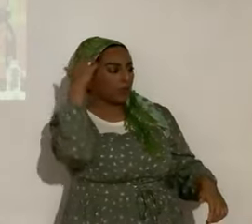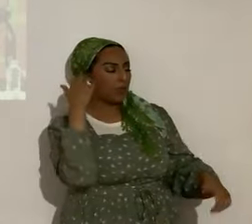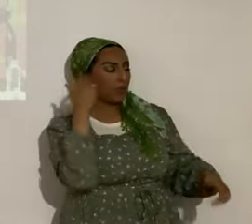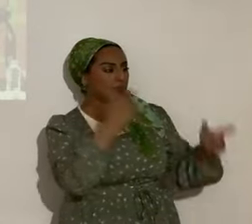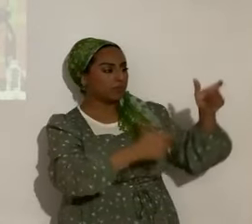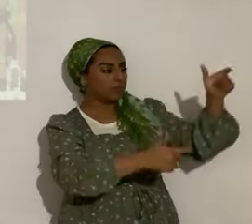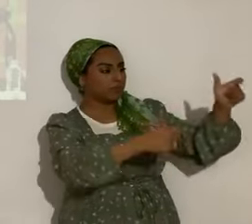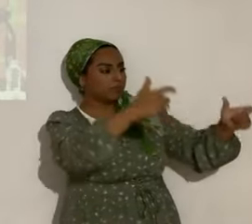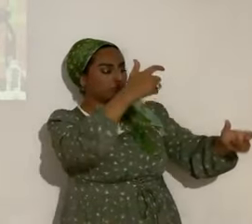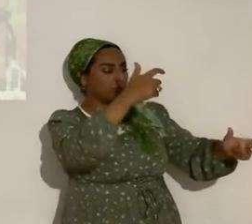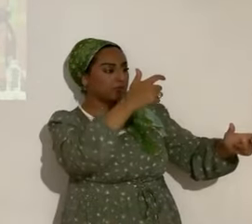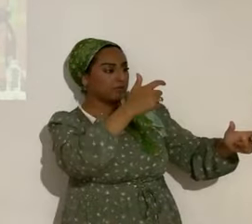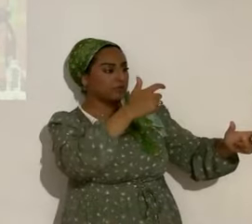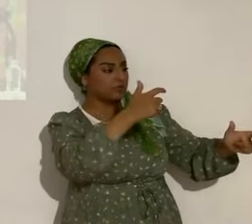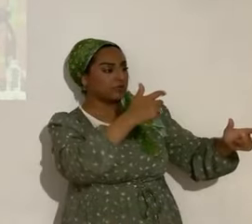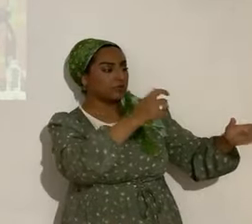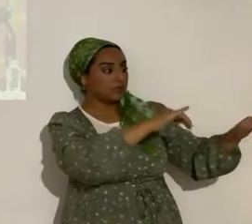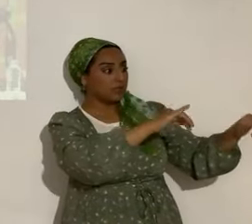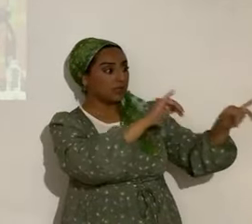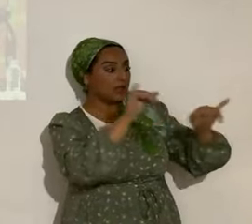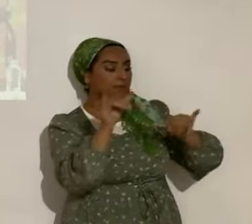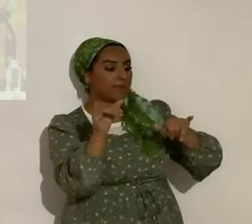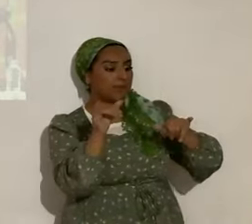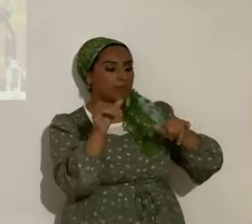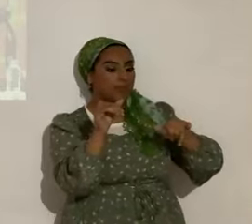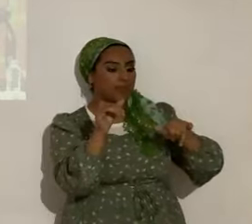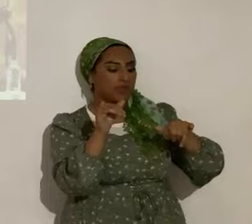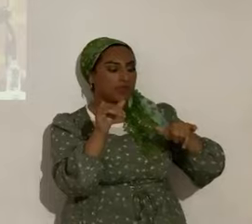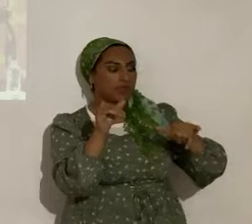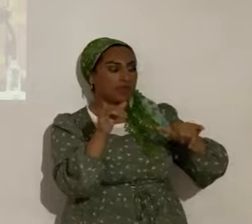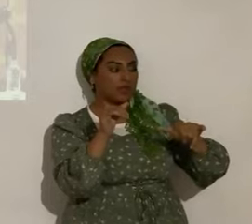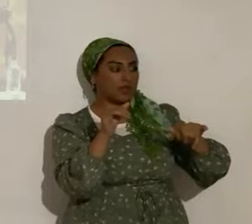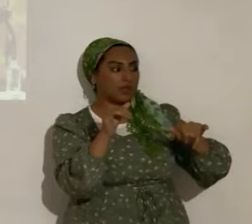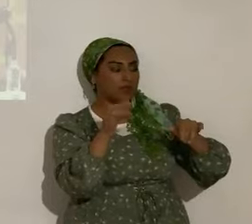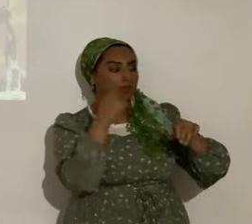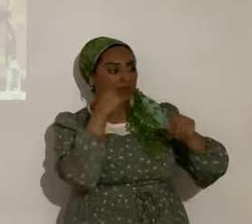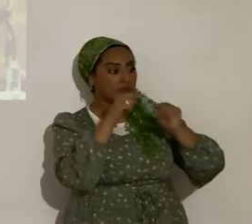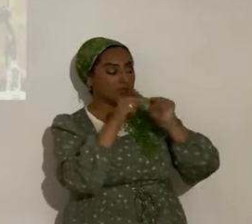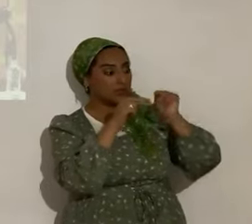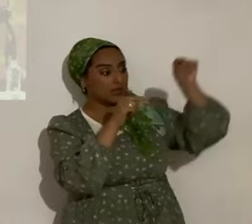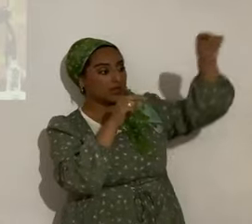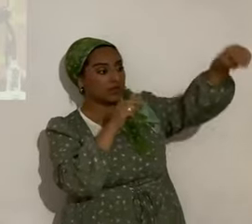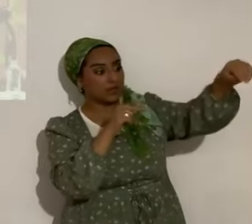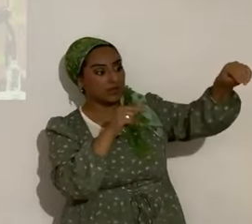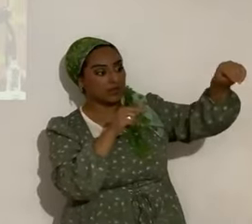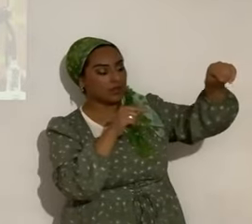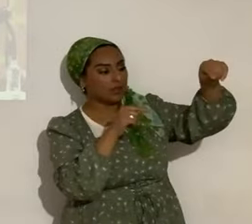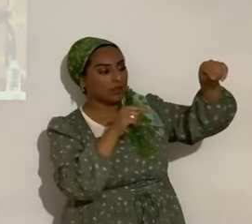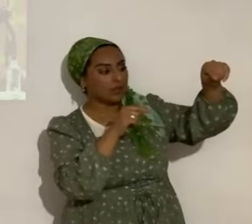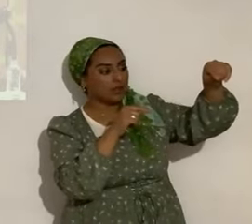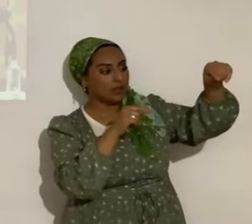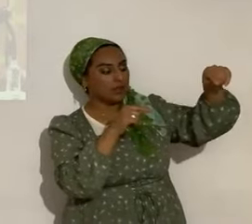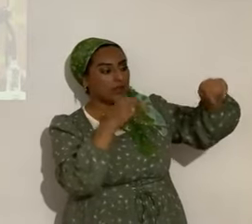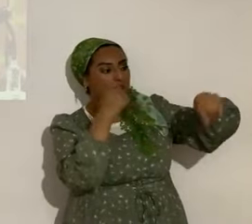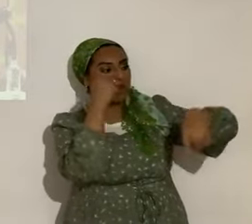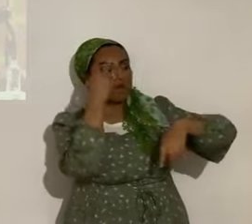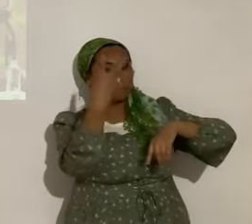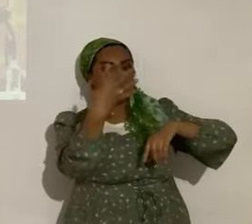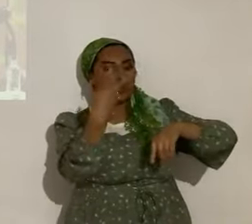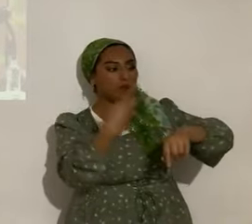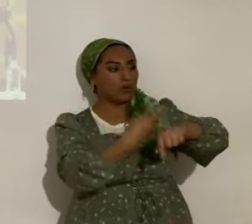melena, y al mismo tiempo, prácticamente atrás, pero a un lado del león, cuatro